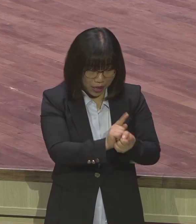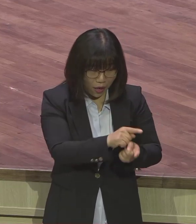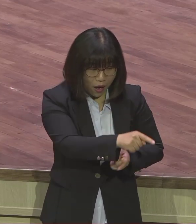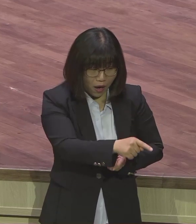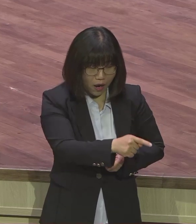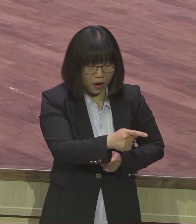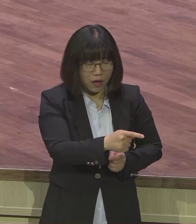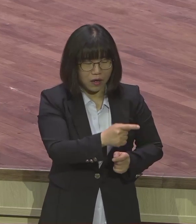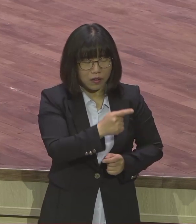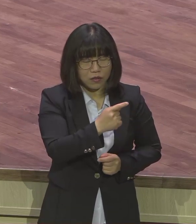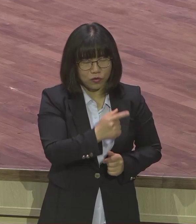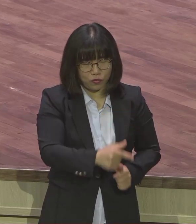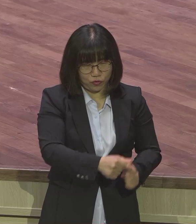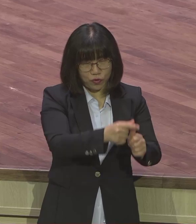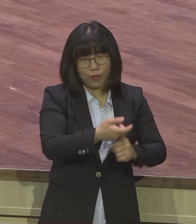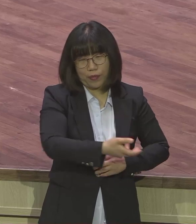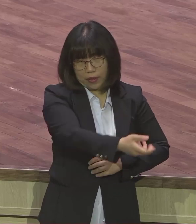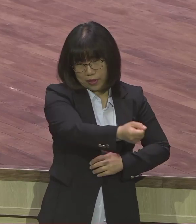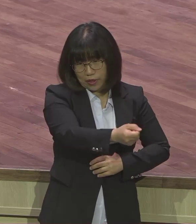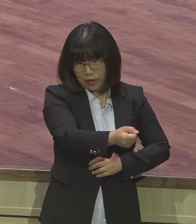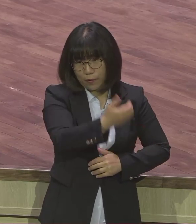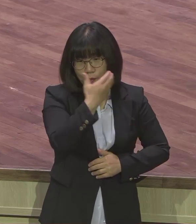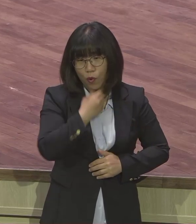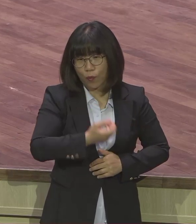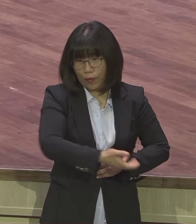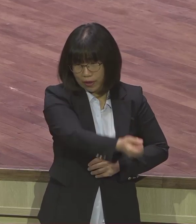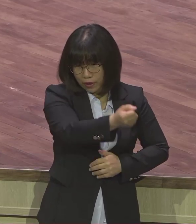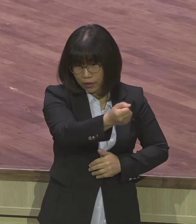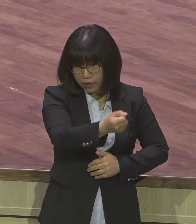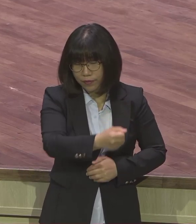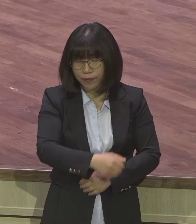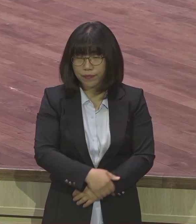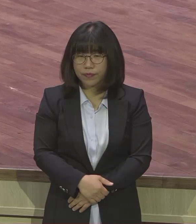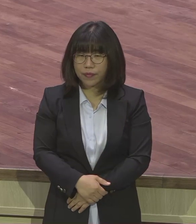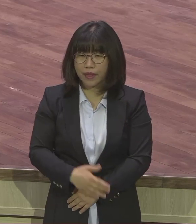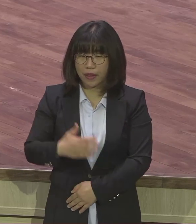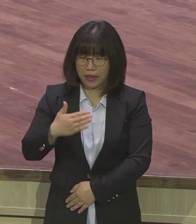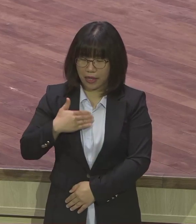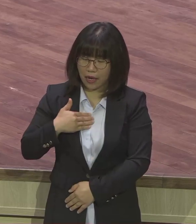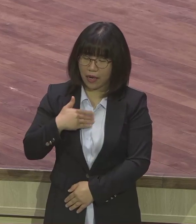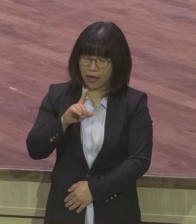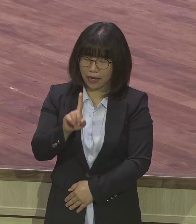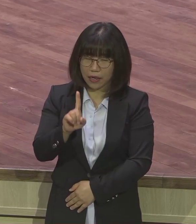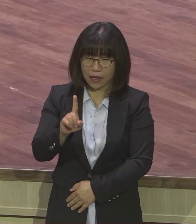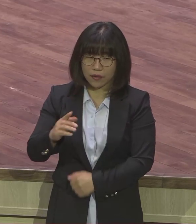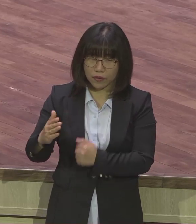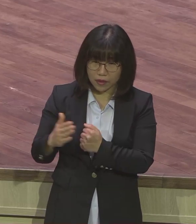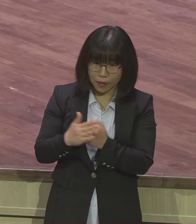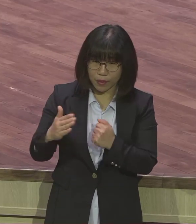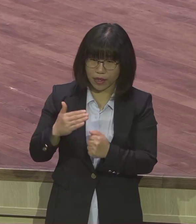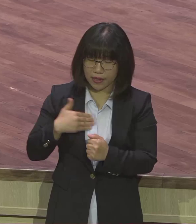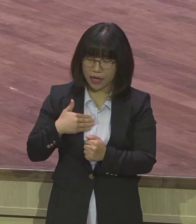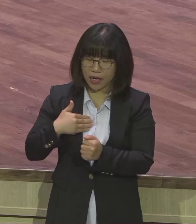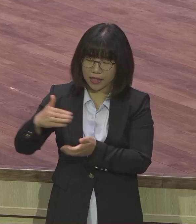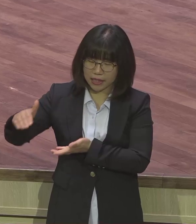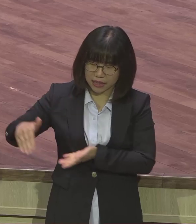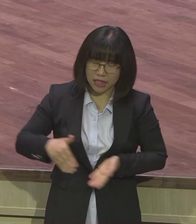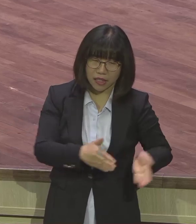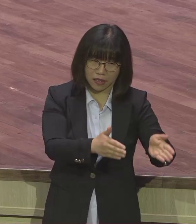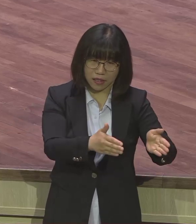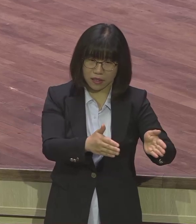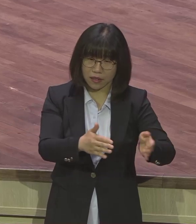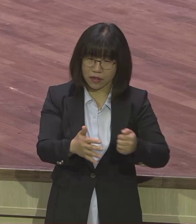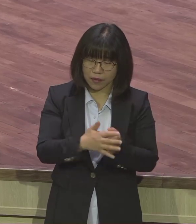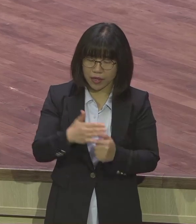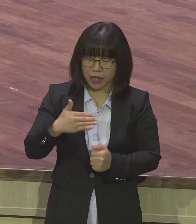돼. 치유받아야 돼. 아멘. 그거 돼야 돼. 나 때문에 내가 축복 통로니까 나 때문에 직장이